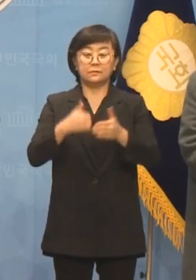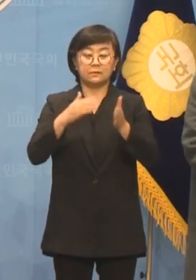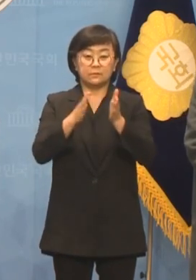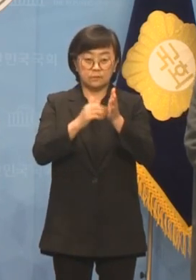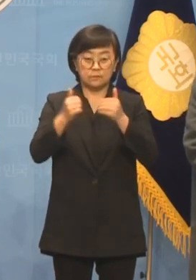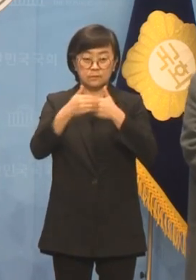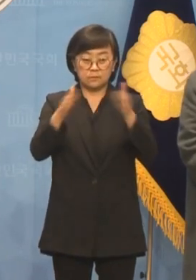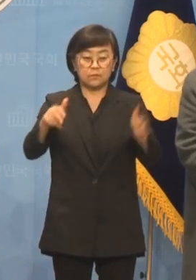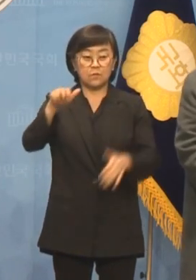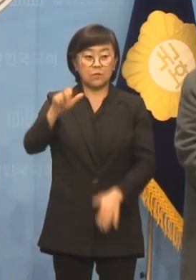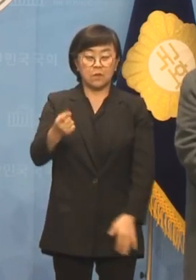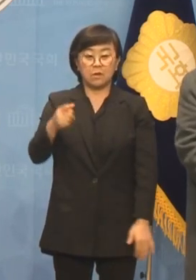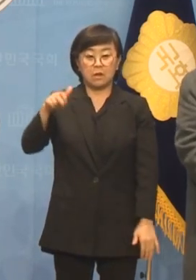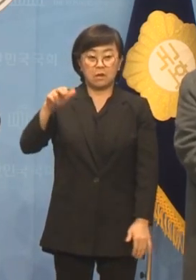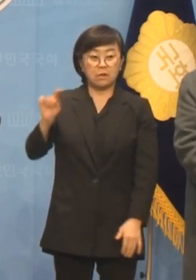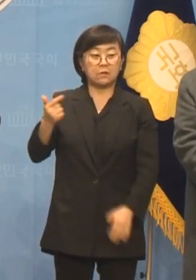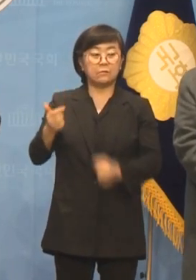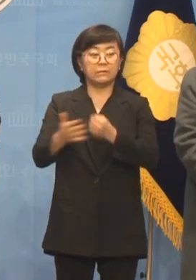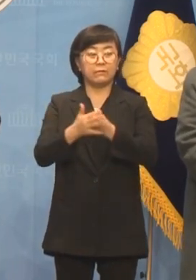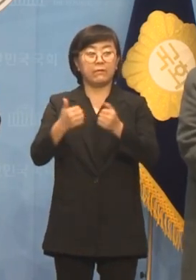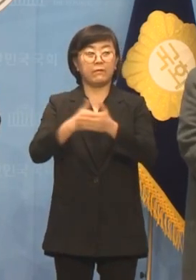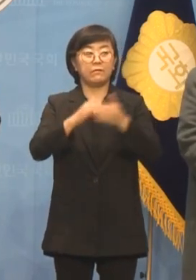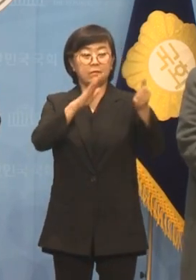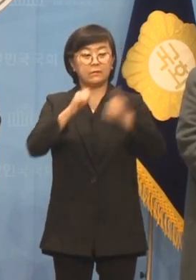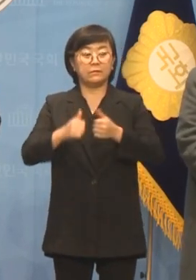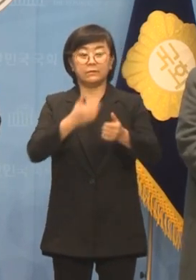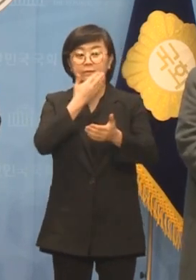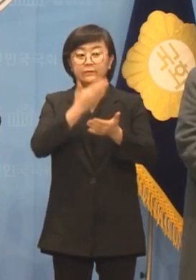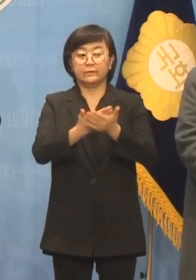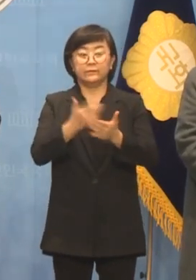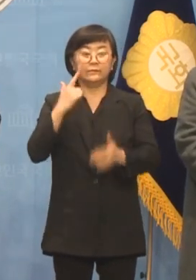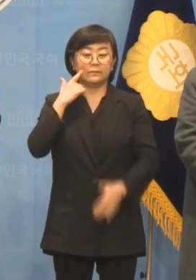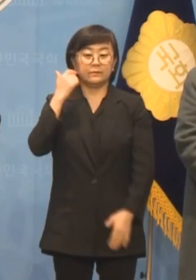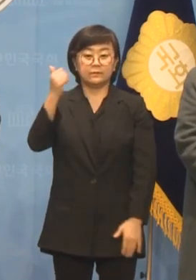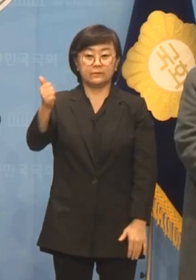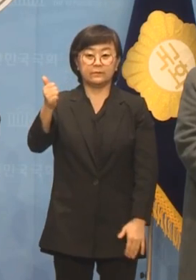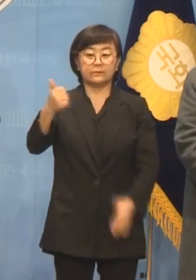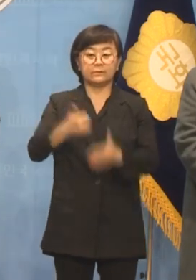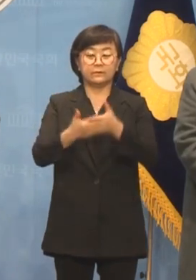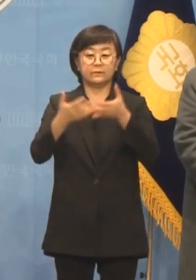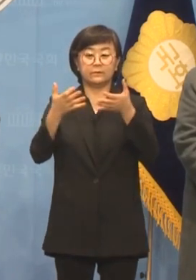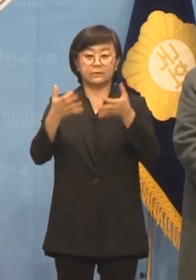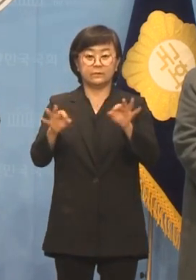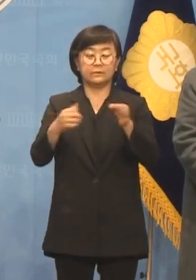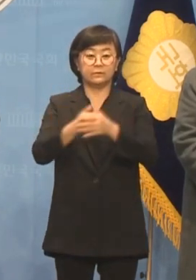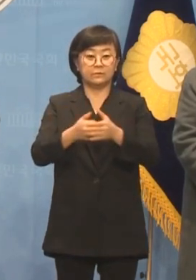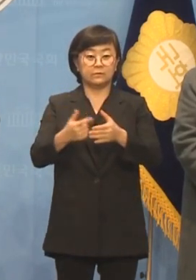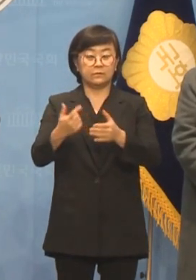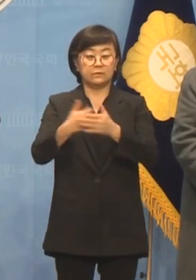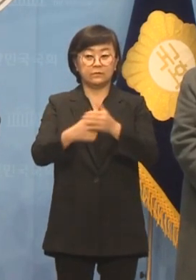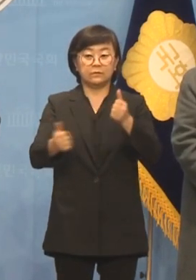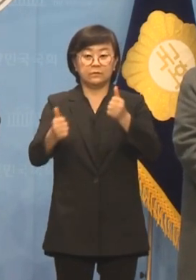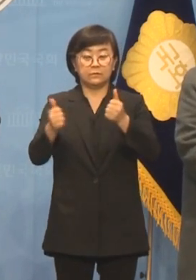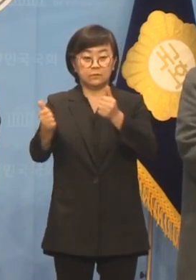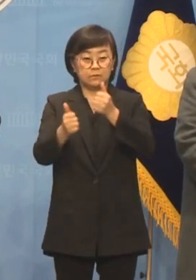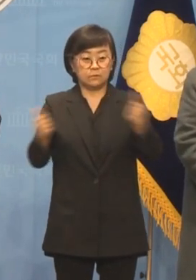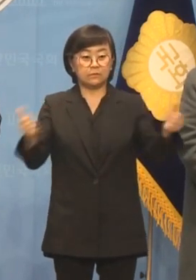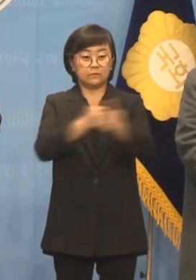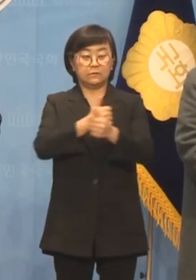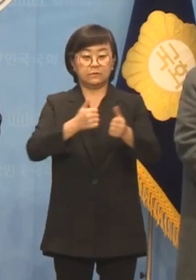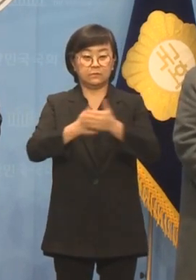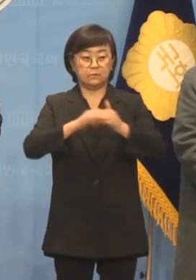코바나 콘텐츠로 불러드렸다는 점이 매우 중요하고요. 거기서 목사님께서 금융위원 인사개입을 목도하고 그